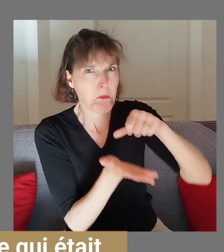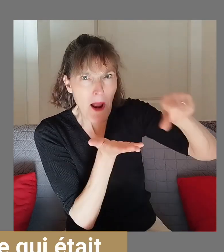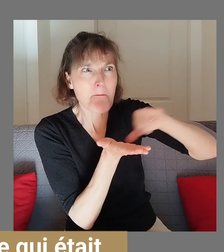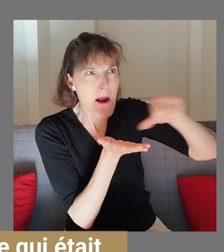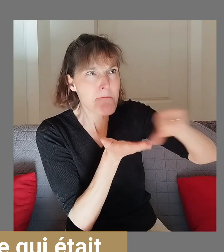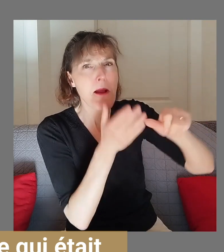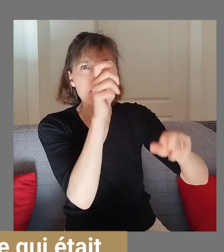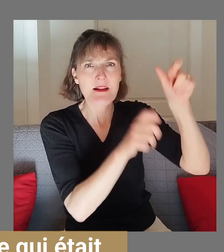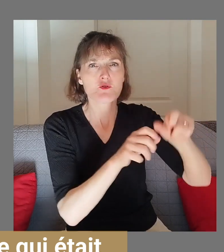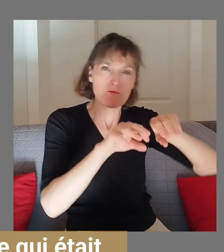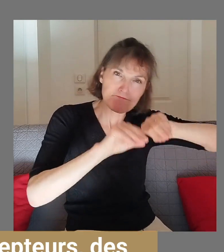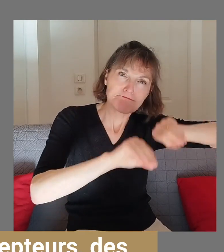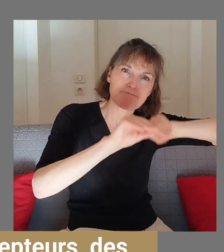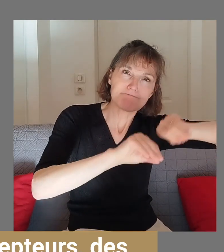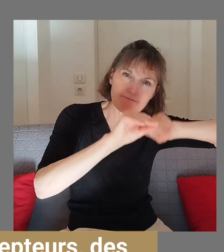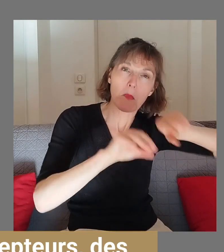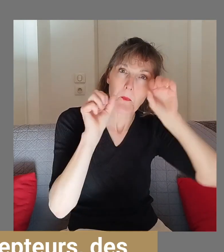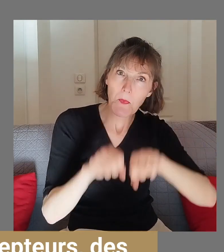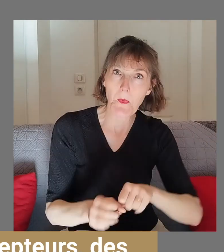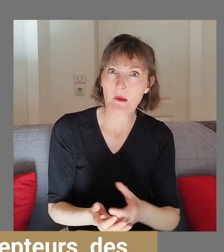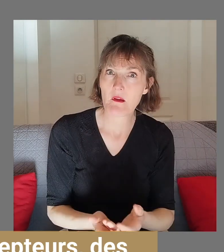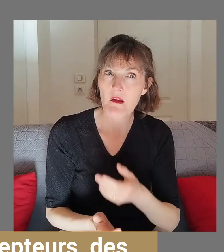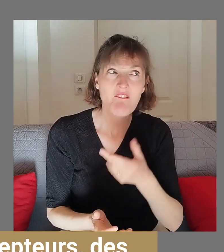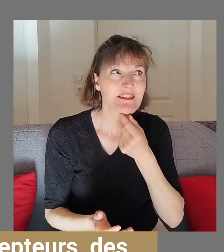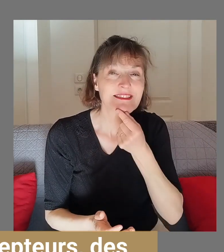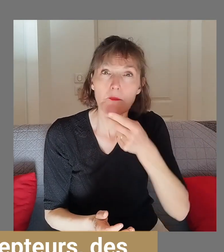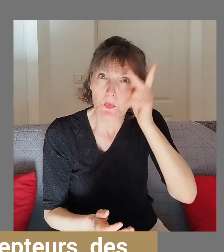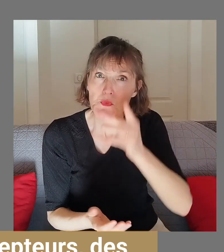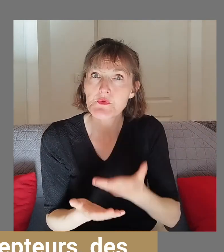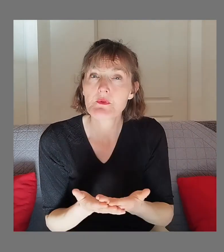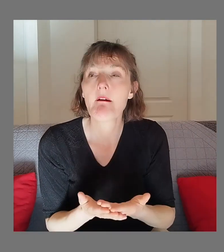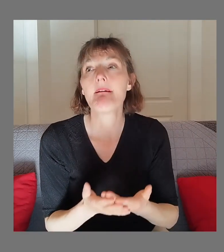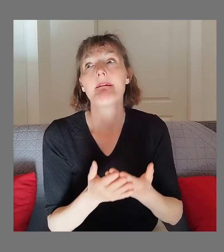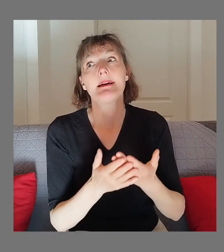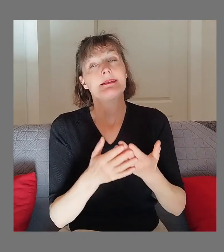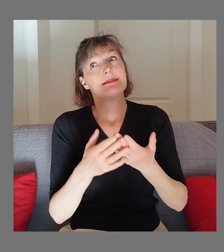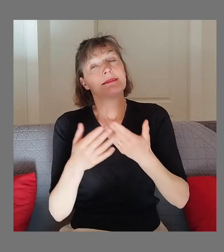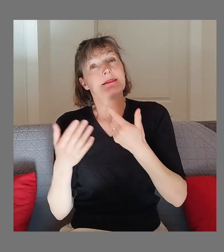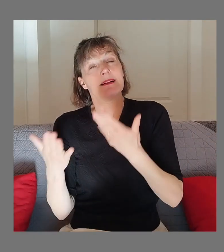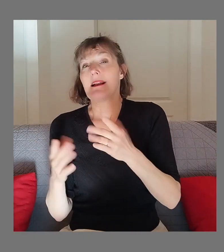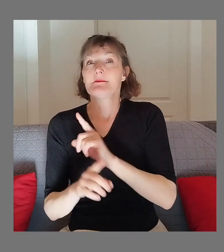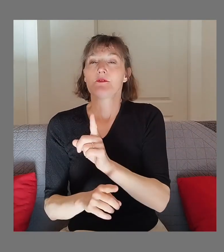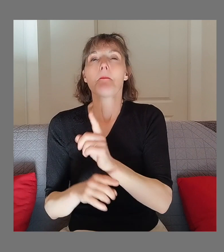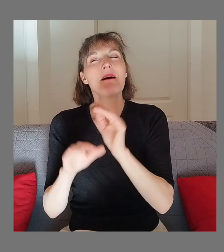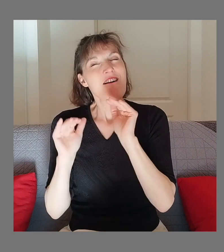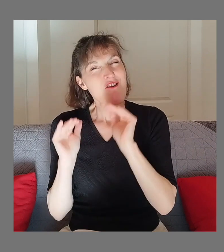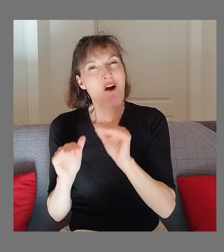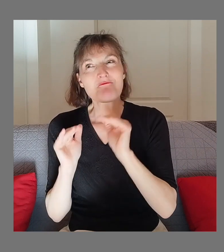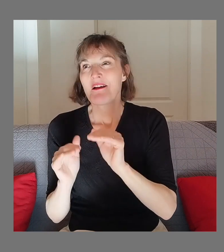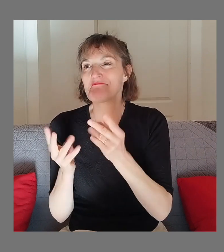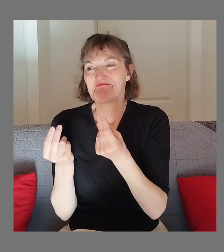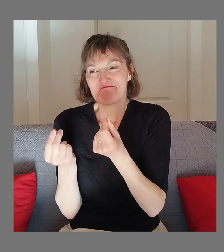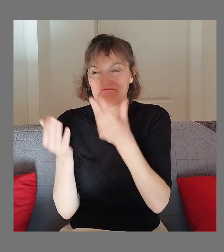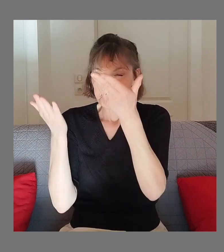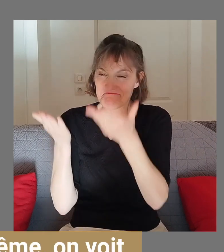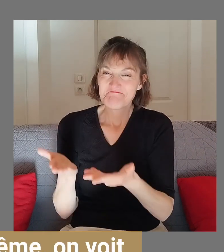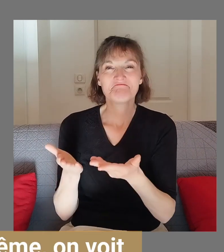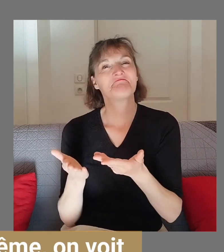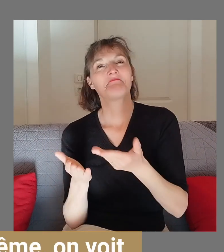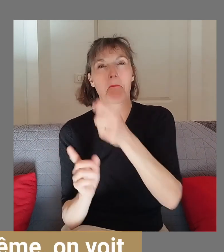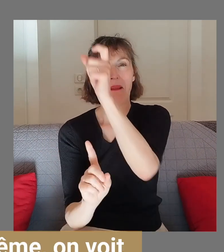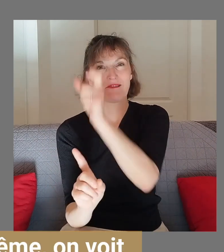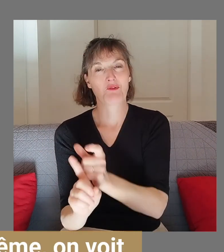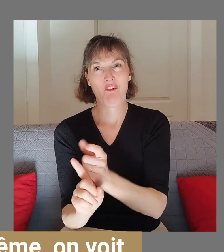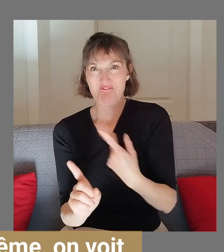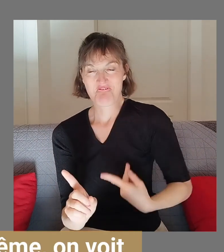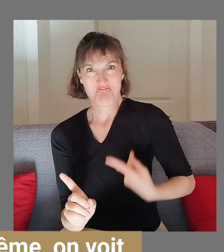famille qui était très riche et qui pouvait payer des précepteurs, des formateurs, des enseignants. Et ce n'a pas été le cas pour Marie. Mais quand